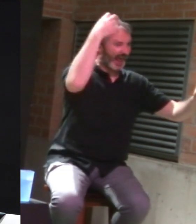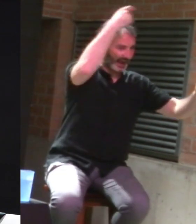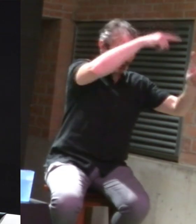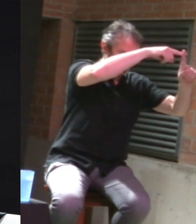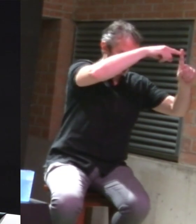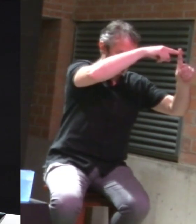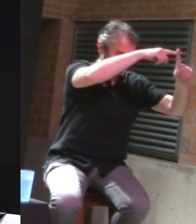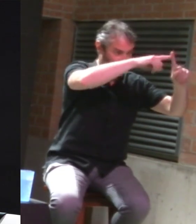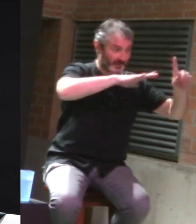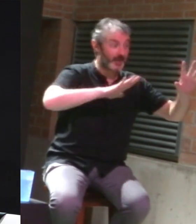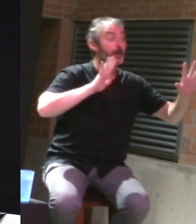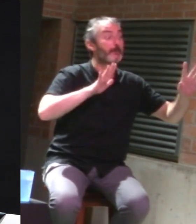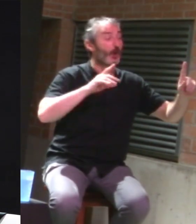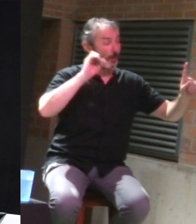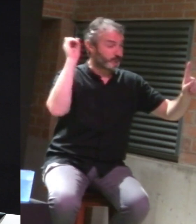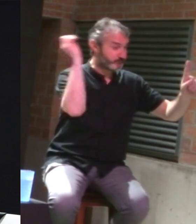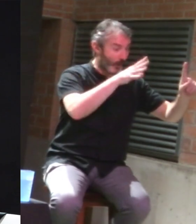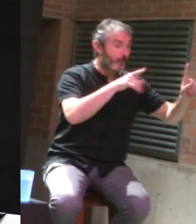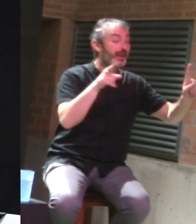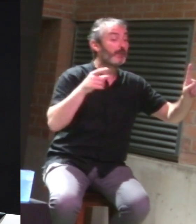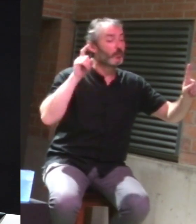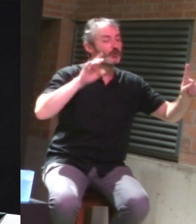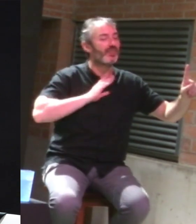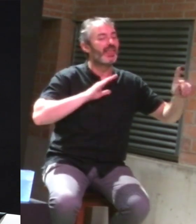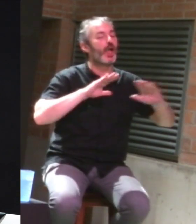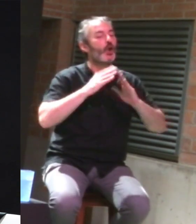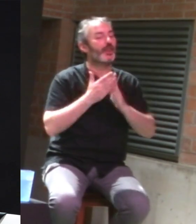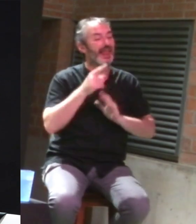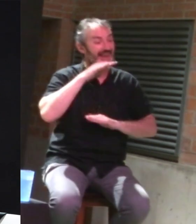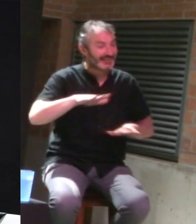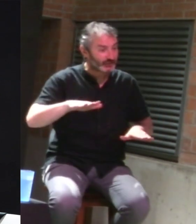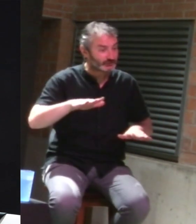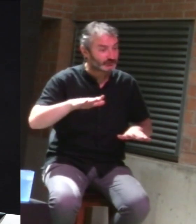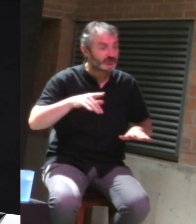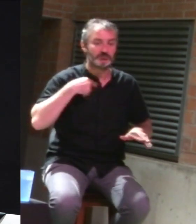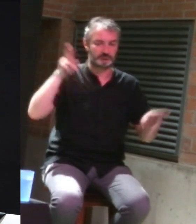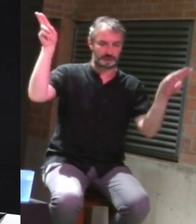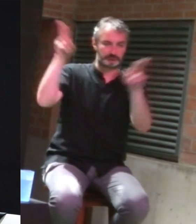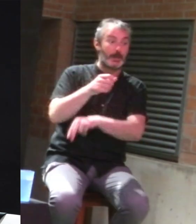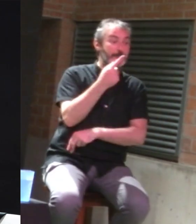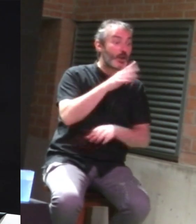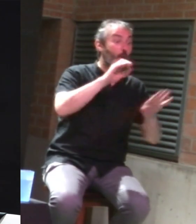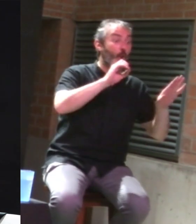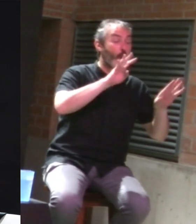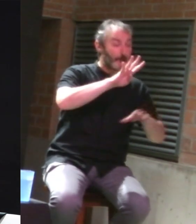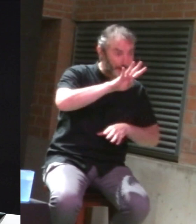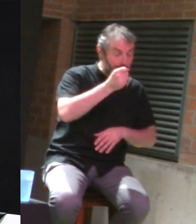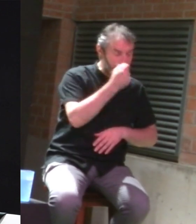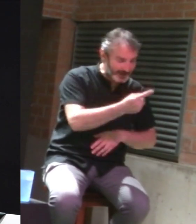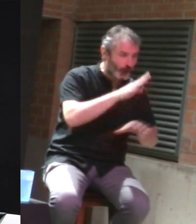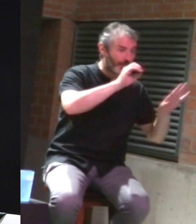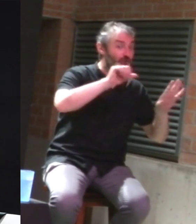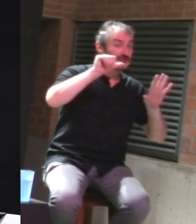Guàrdia, escola coeducadora de nens i nenes, doncs està a l'escola el 1906. Ja no hi ha més escoles,